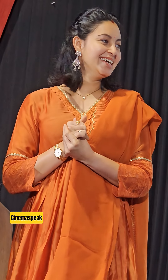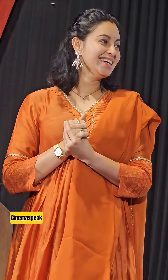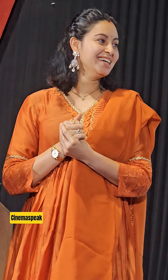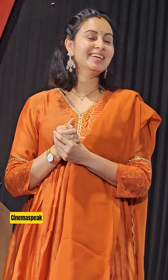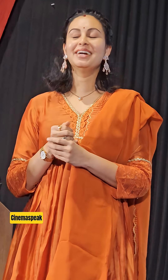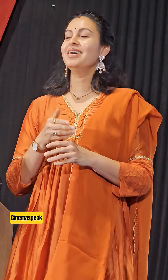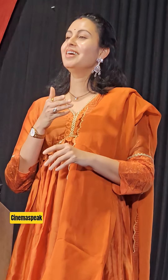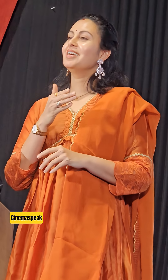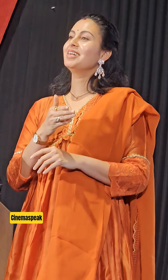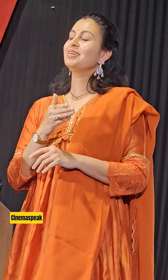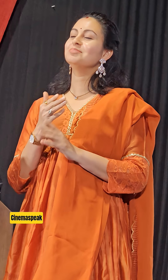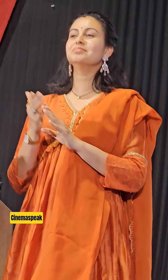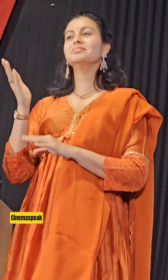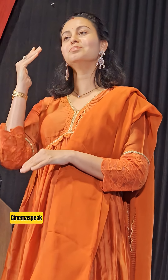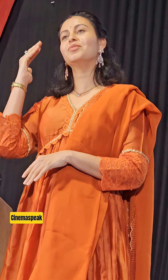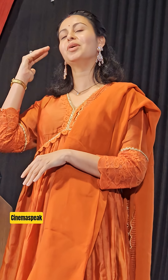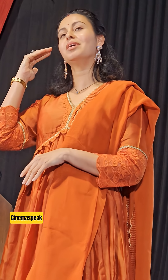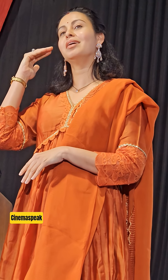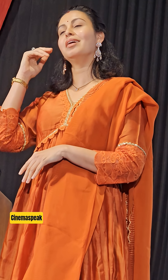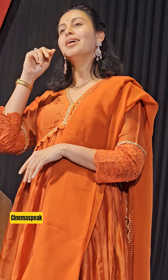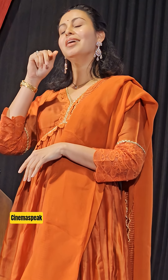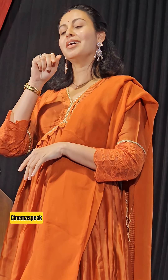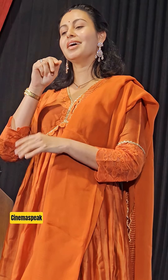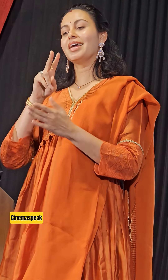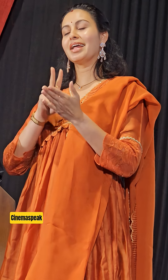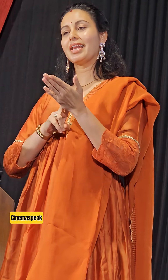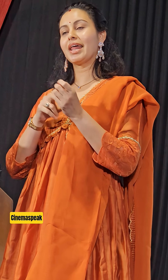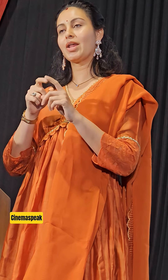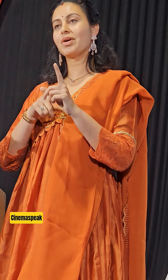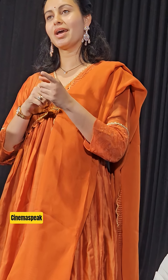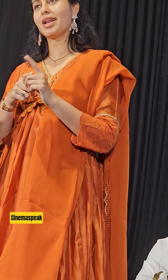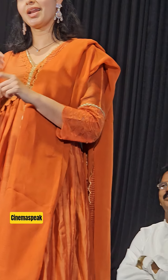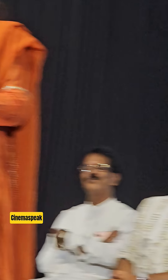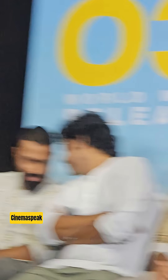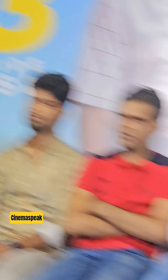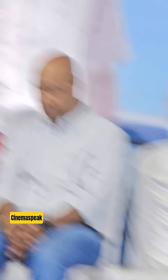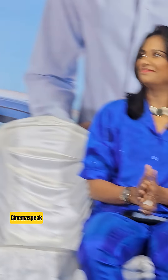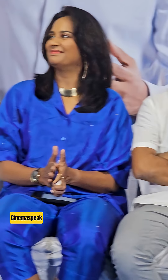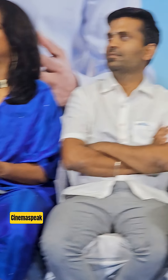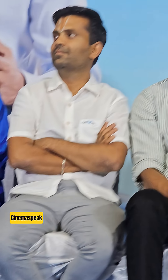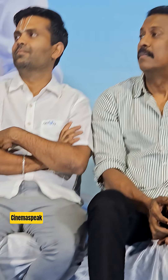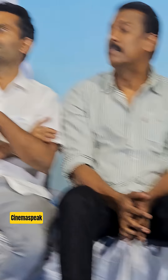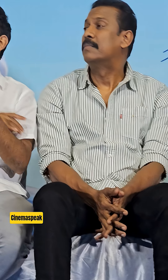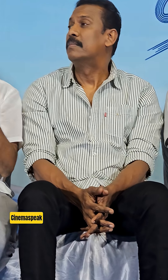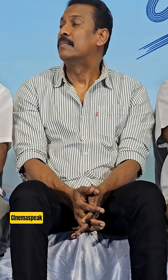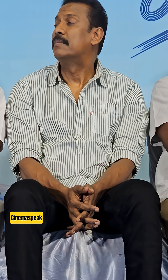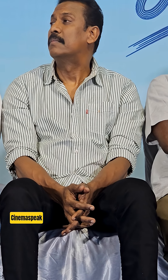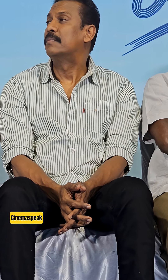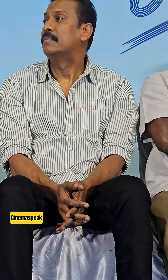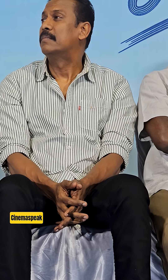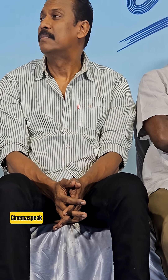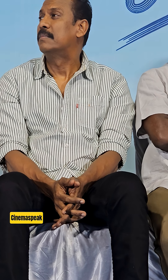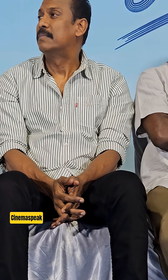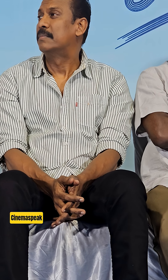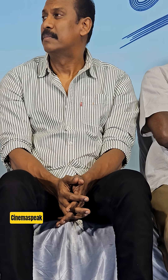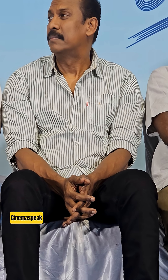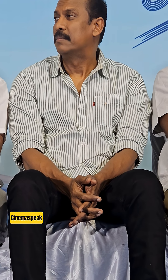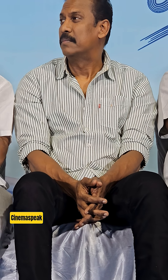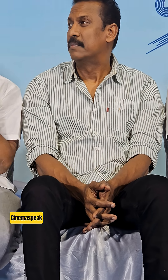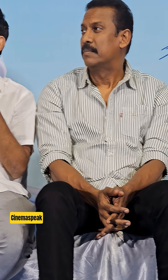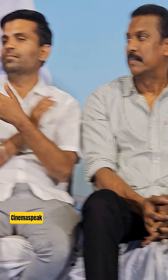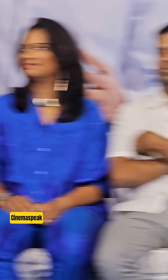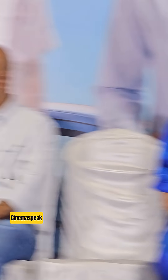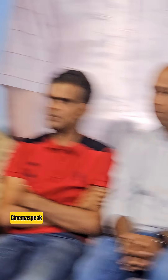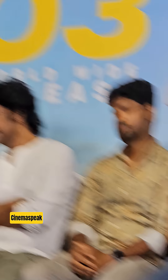ஃபாதர் ஃபிகர் அண்ட் கிங் மாதிரி எனக்கு ஃபிகர் வந்துட்டு சமுத்திரகாணி சார். ரொம்ப ரொம்ப தேங்க்ஸுங்க. அவங்களுக்கும்